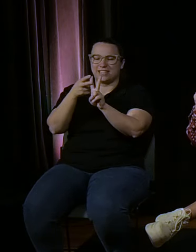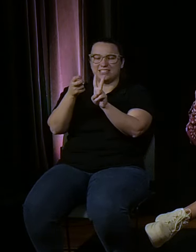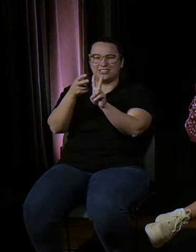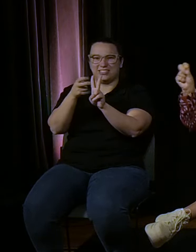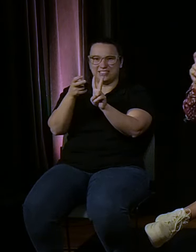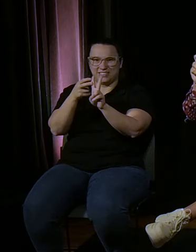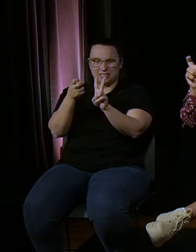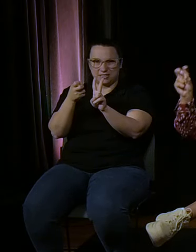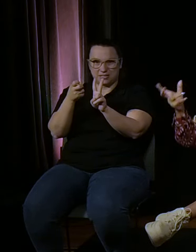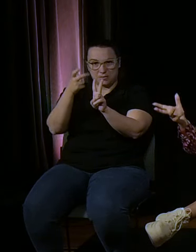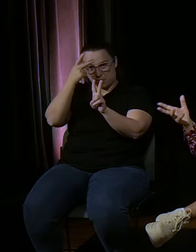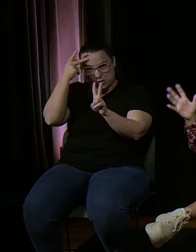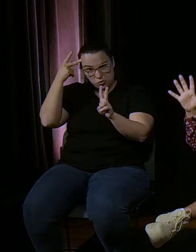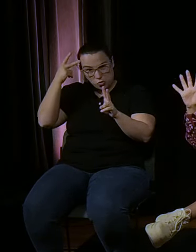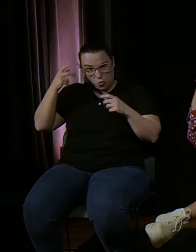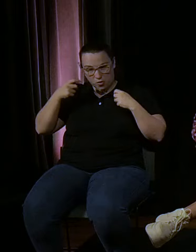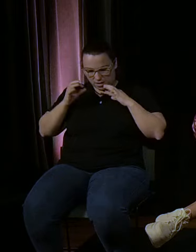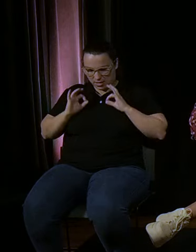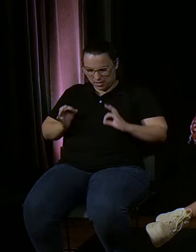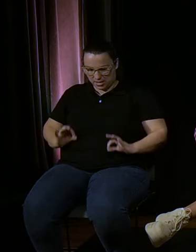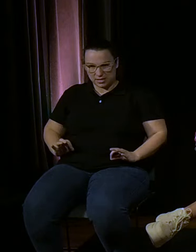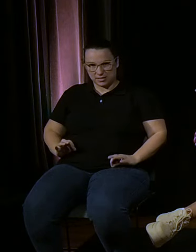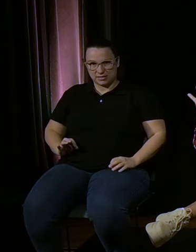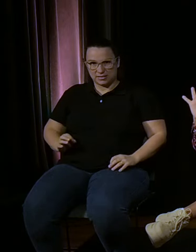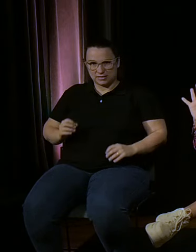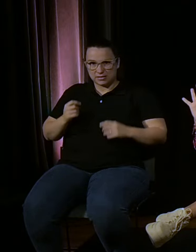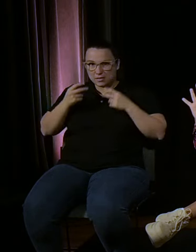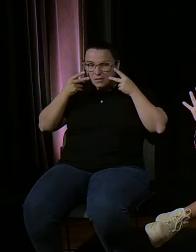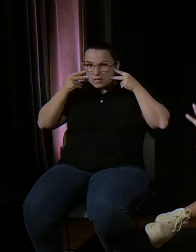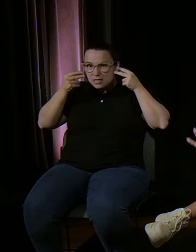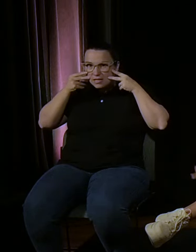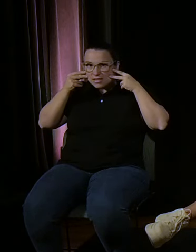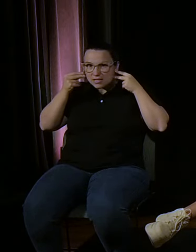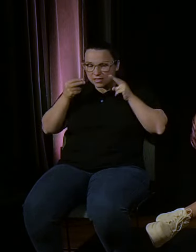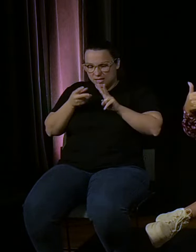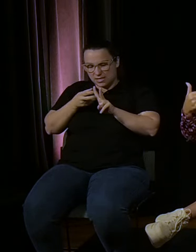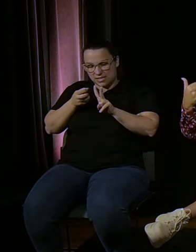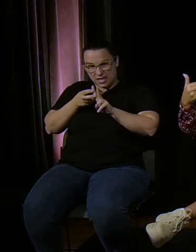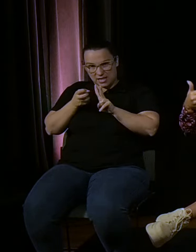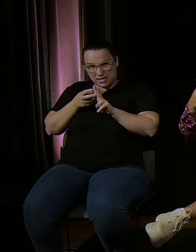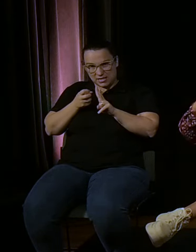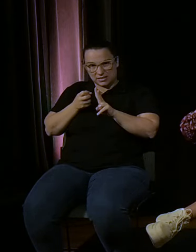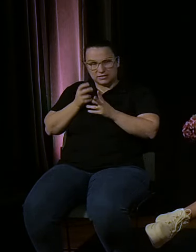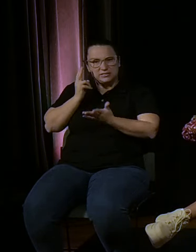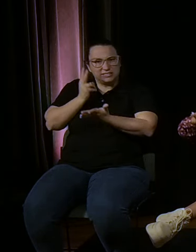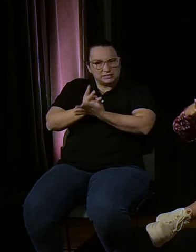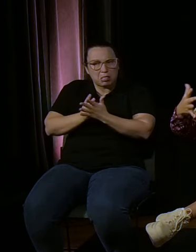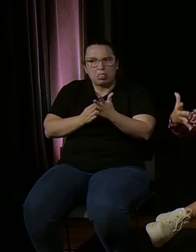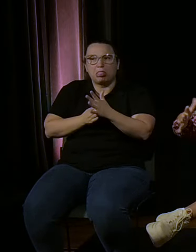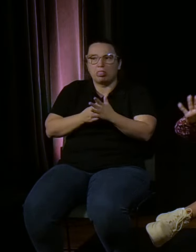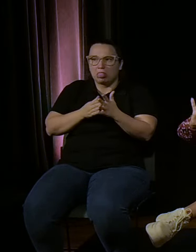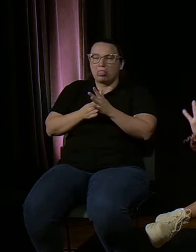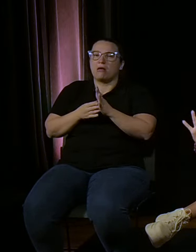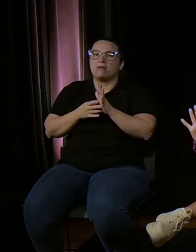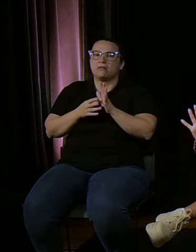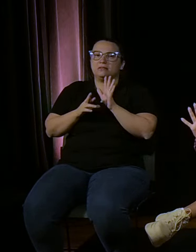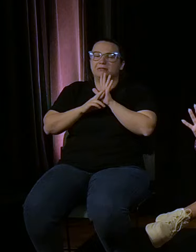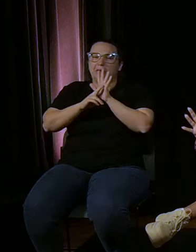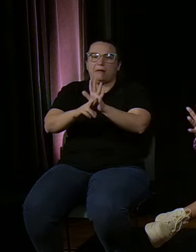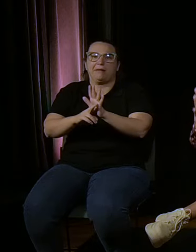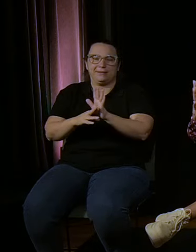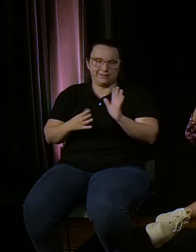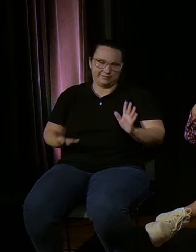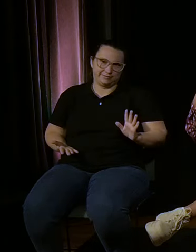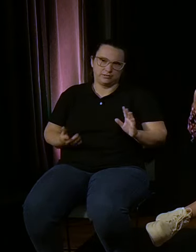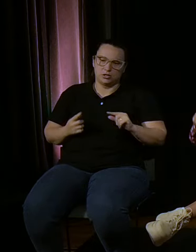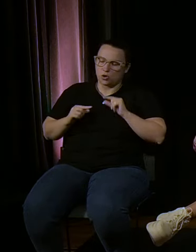indígenas, ou pessoas fantasiadas como indígenas, mas que têm traços indígenas, né? E a gente sempre nesse limite da representação, digamos